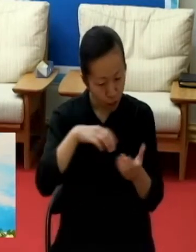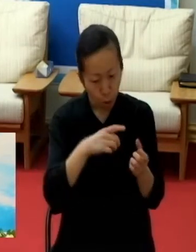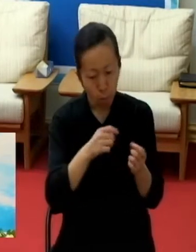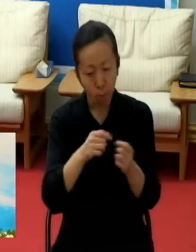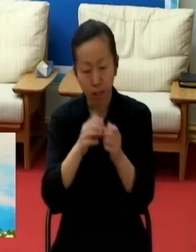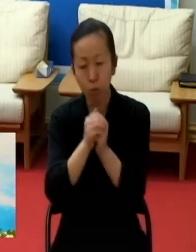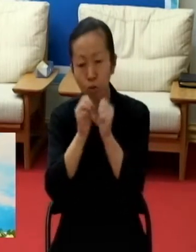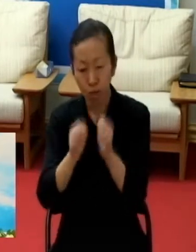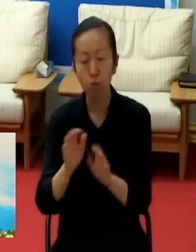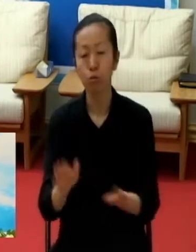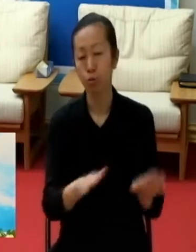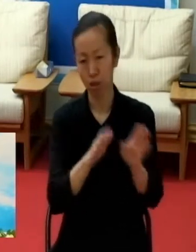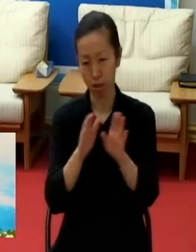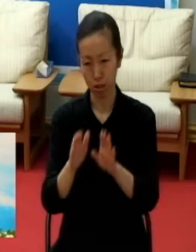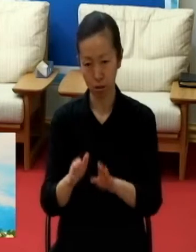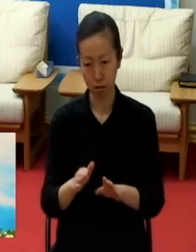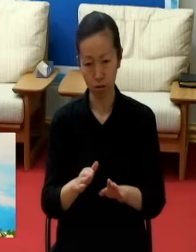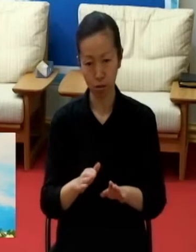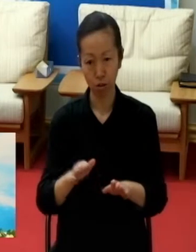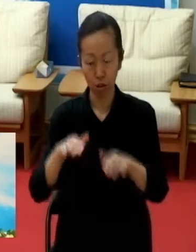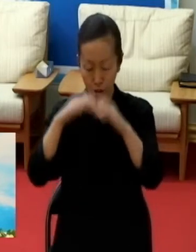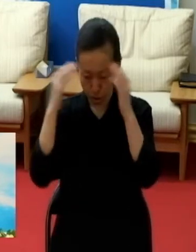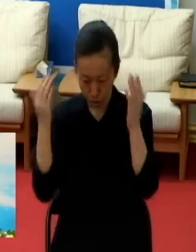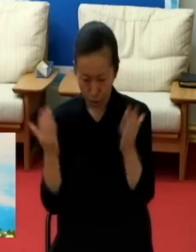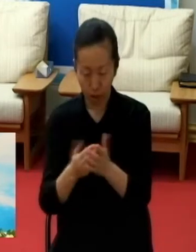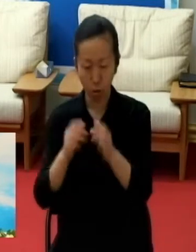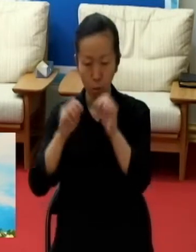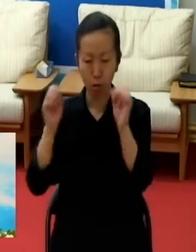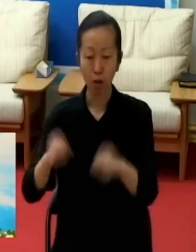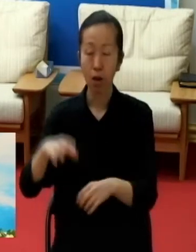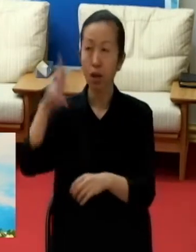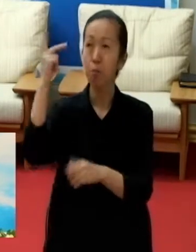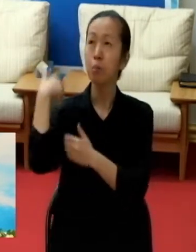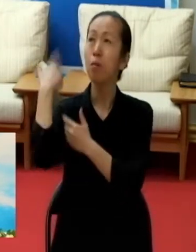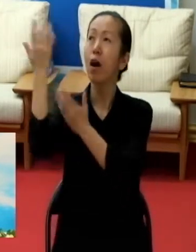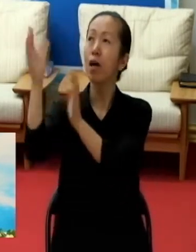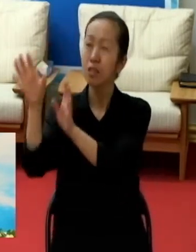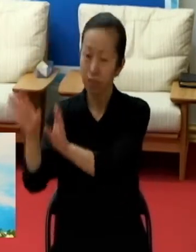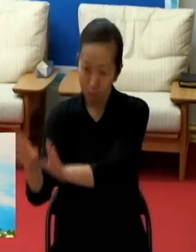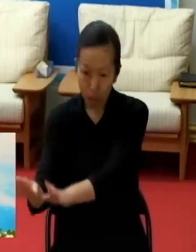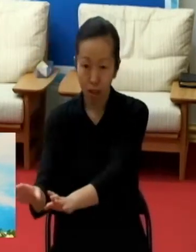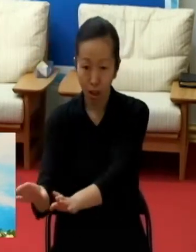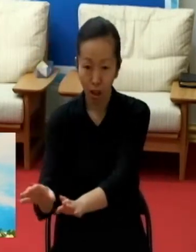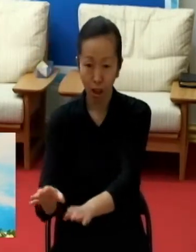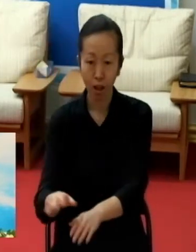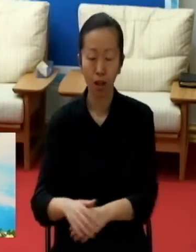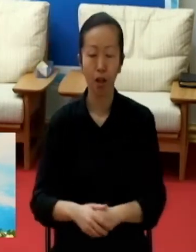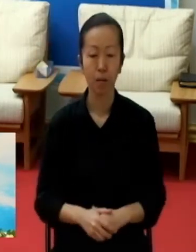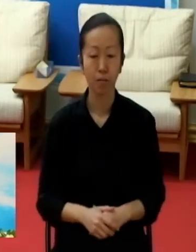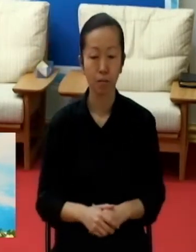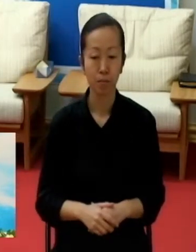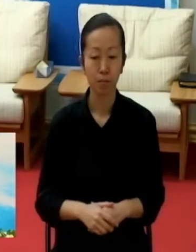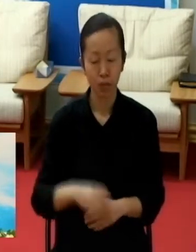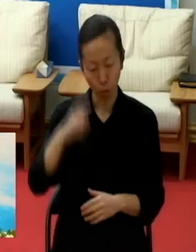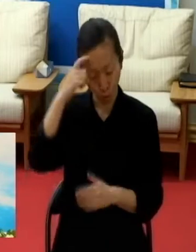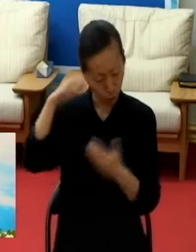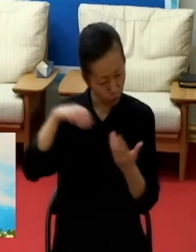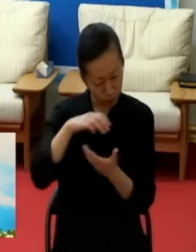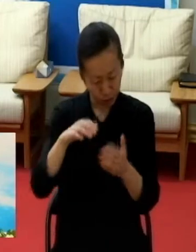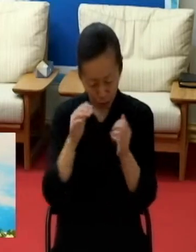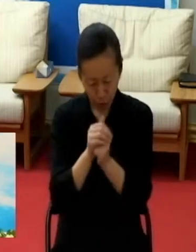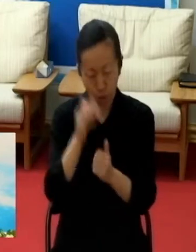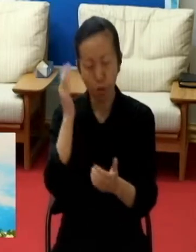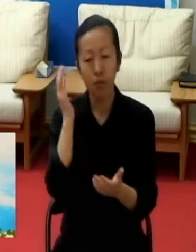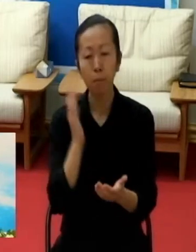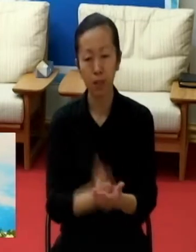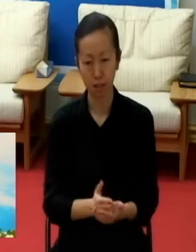。 모든 문제를 하나님 앞에 내려놓고 すべての問題を神に下ろして、 나의 능력을 넘어서는 그리스도의 능력을 힘입어서